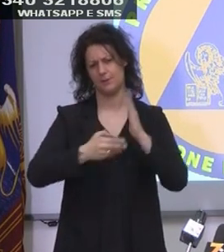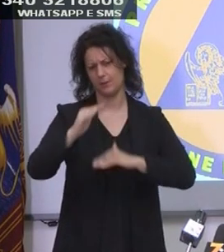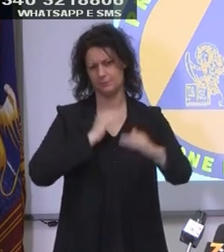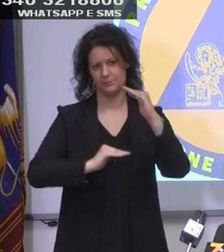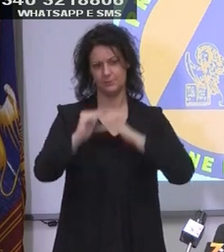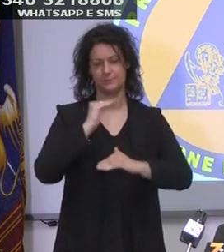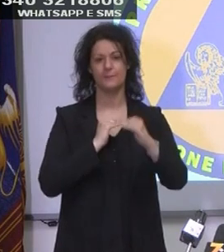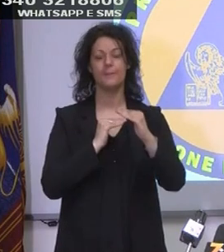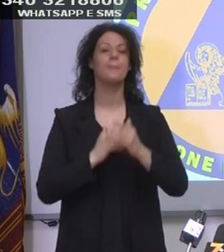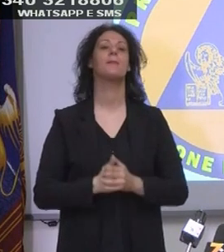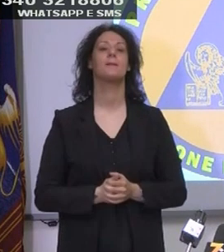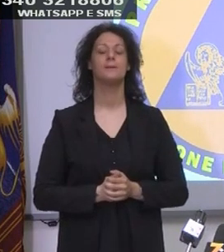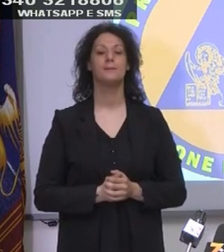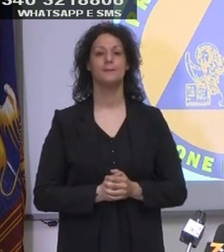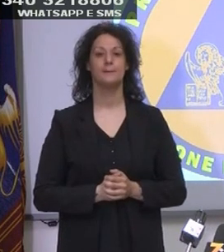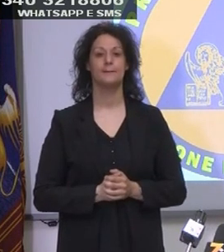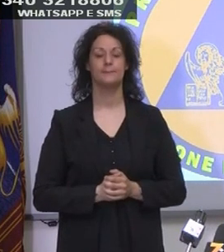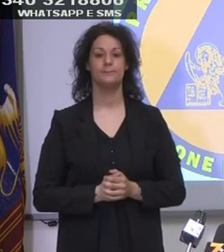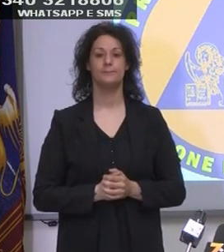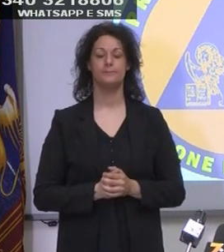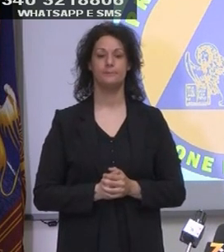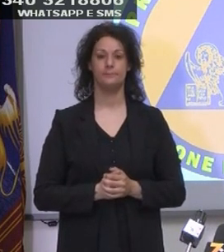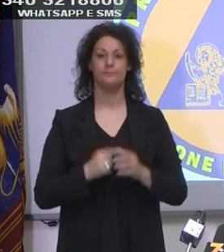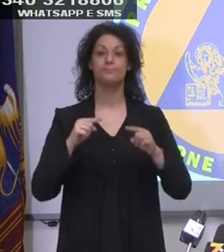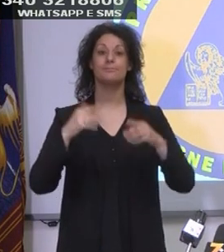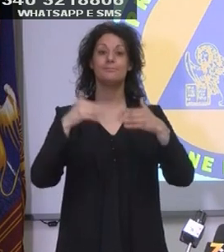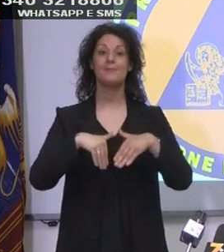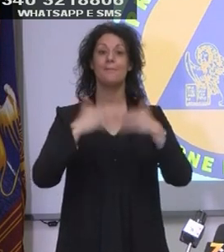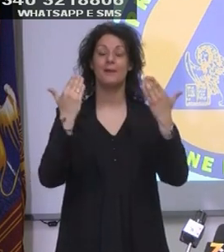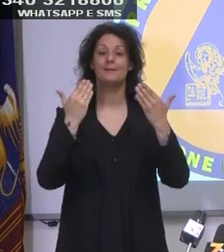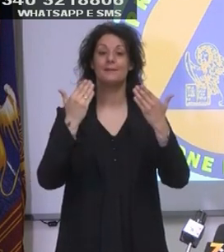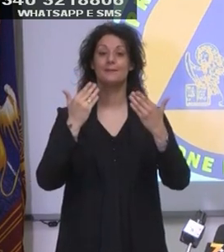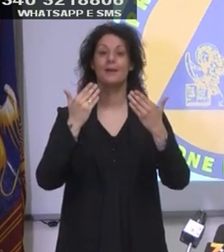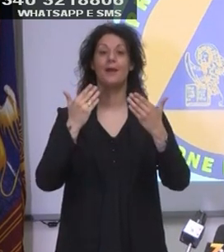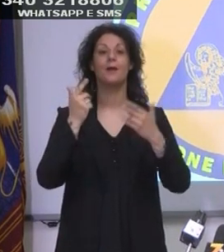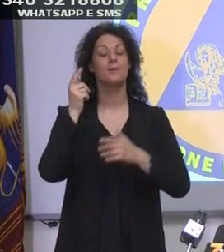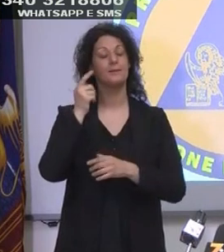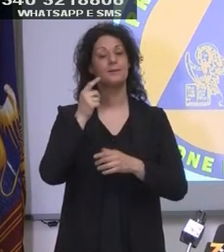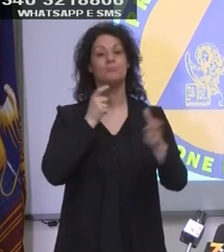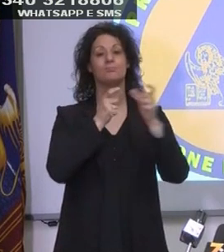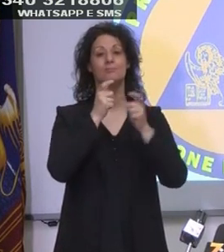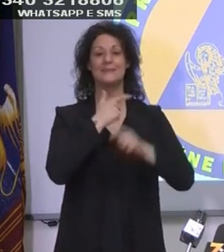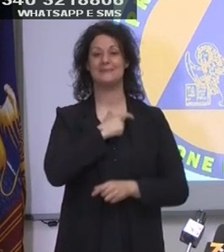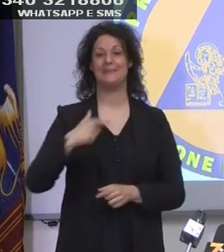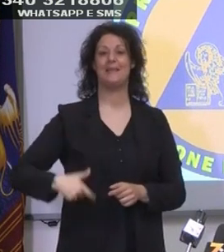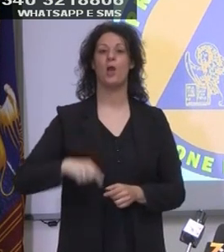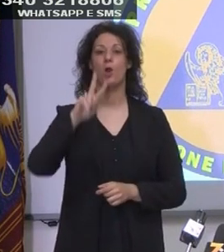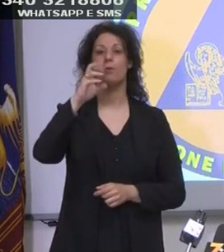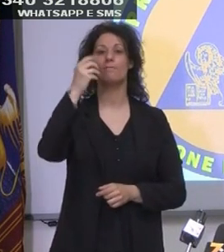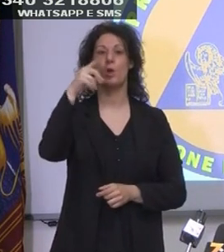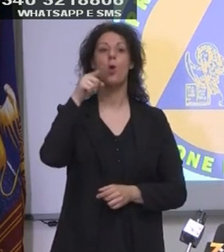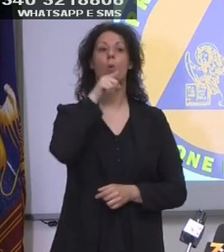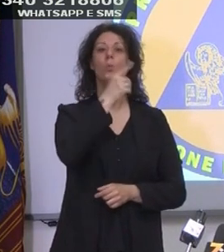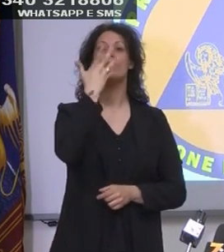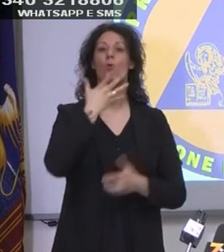lavori. E devo anche dire che questa mattina ho sentito Giuliano Martini, il sindaco di Vo, e si è candidato ad ospitare la